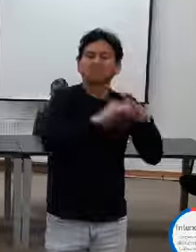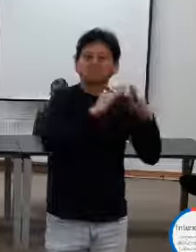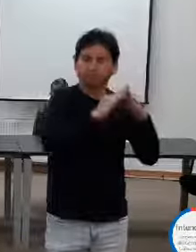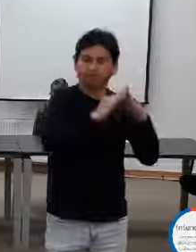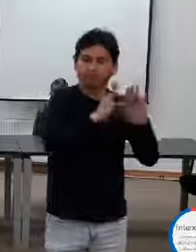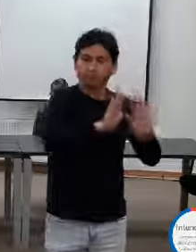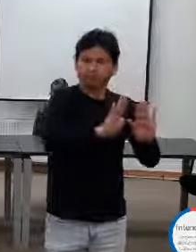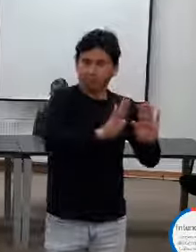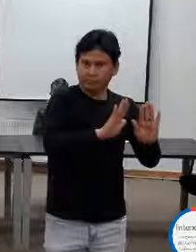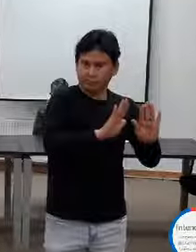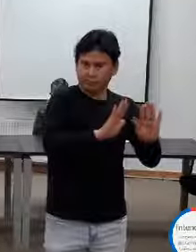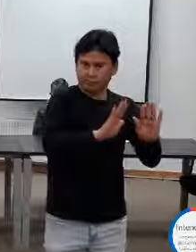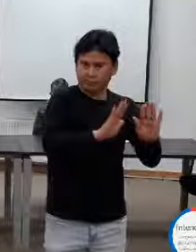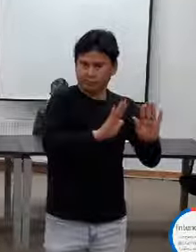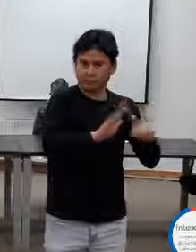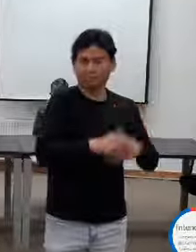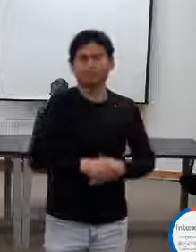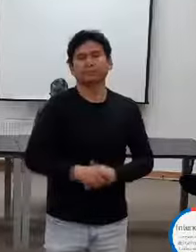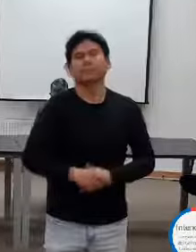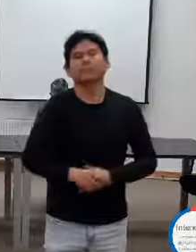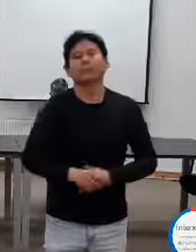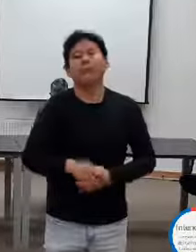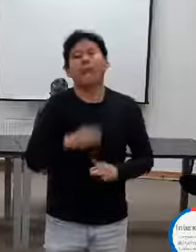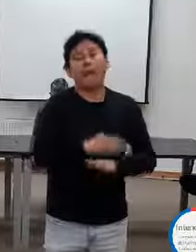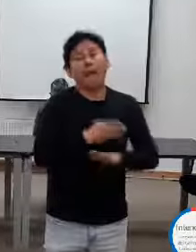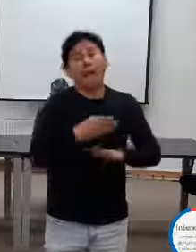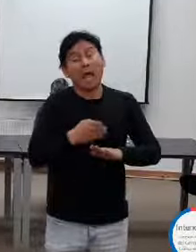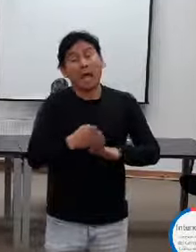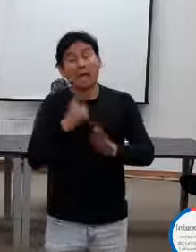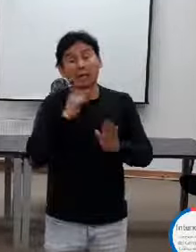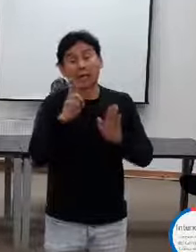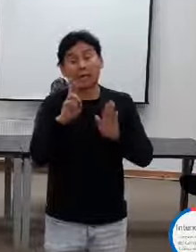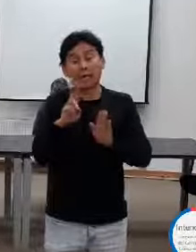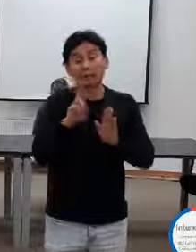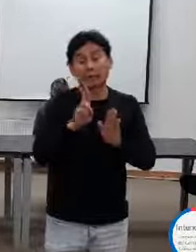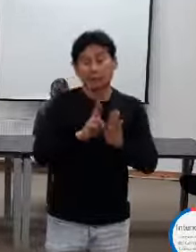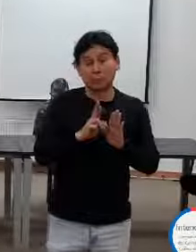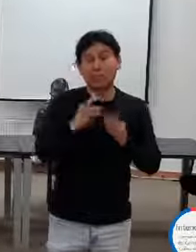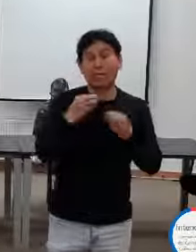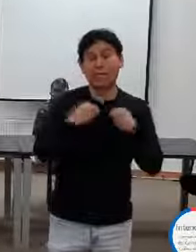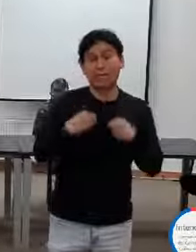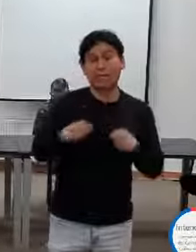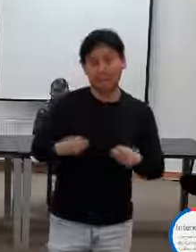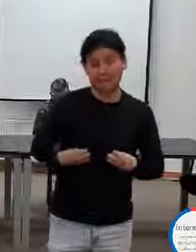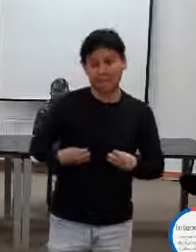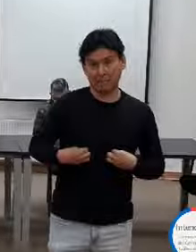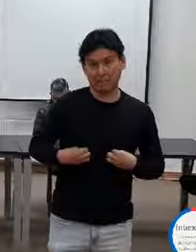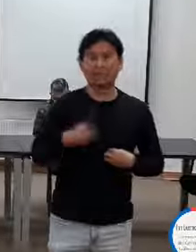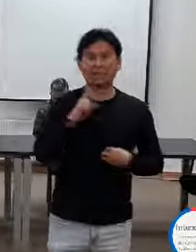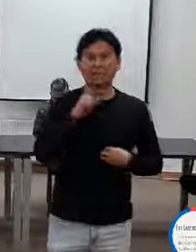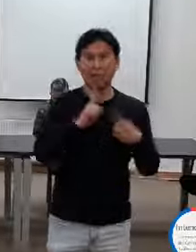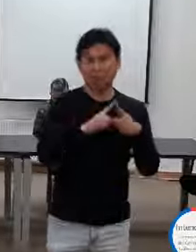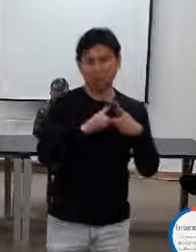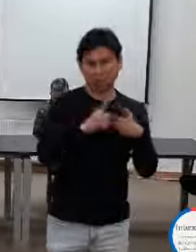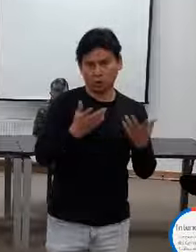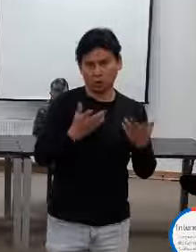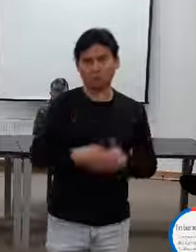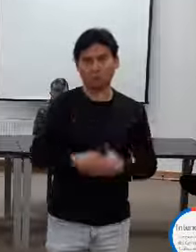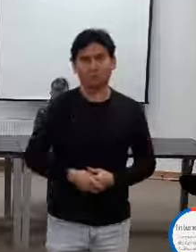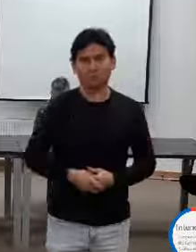decisión de que él vaya a cuarentena preventiva hasta que salgan los resultados de otra persona que tuvo contacto con un positivo.